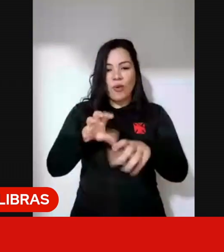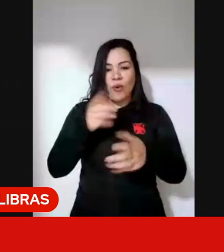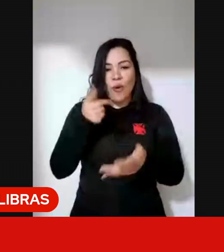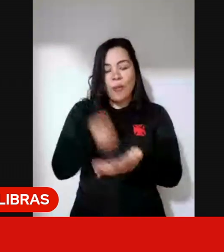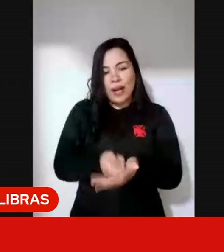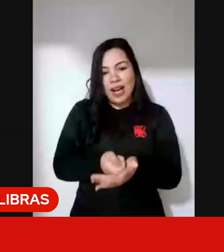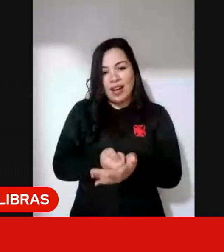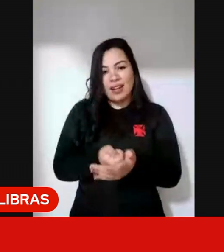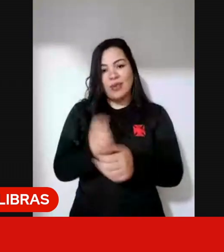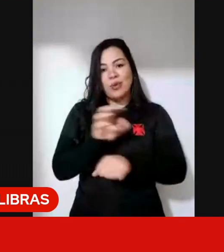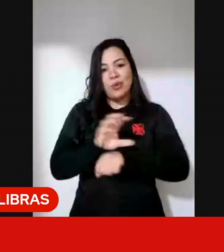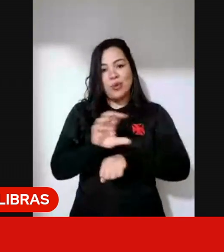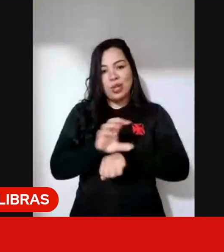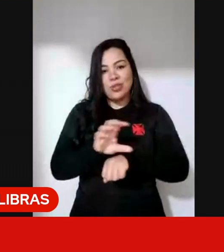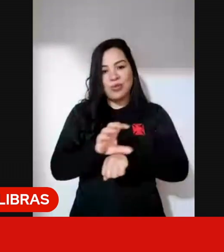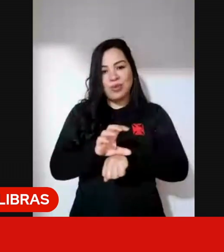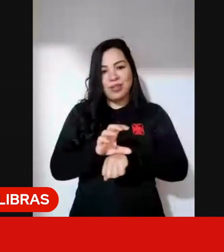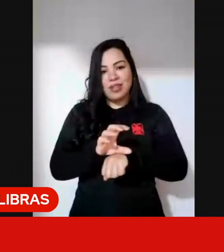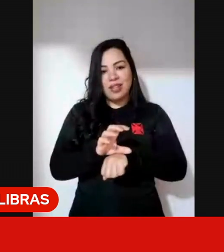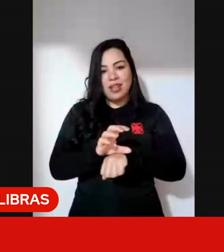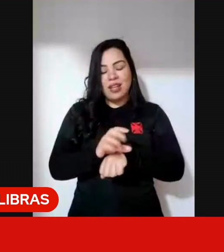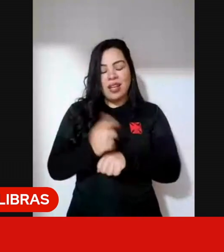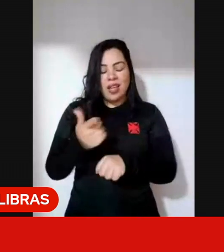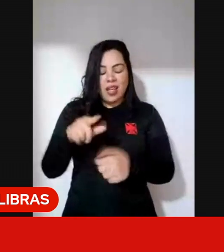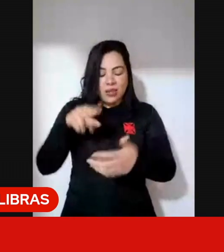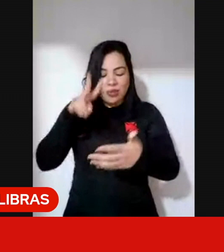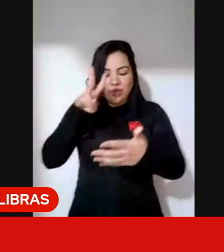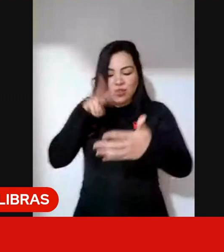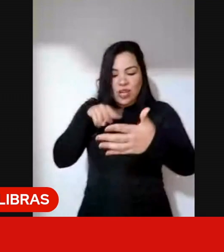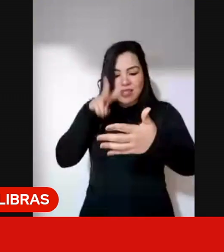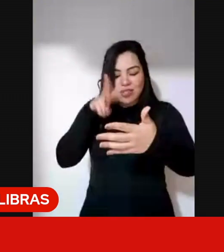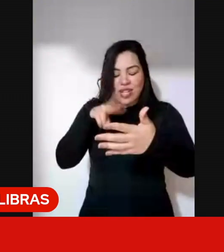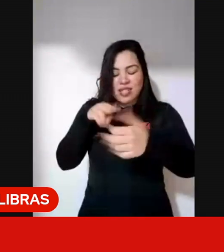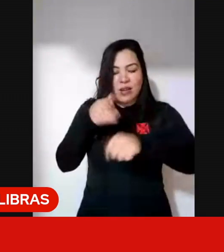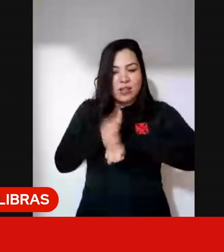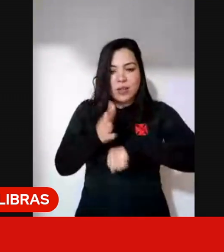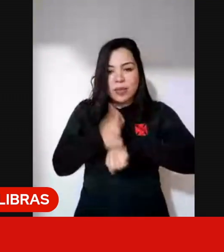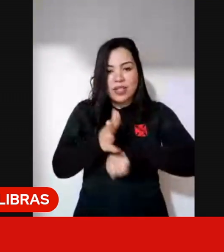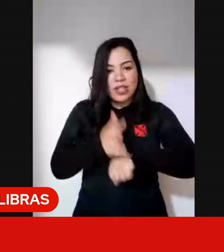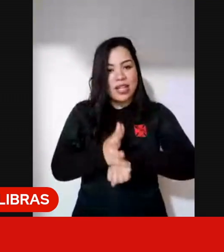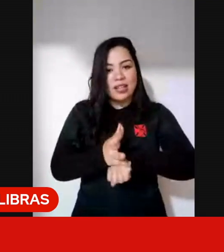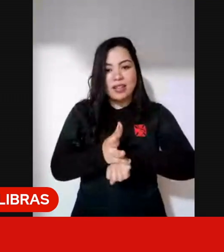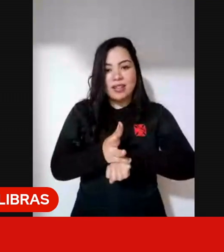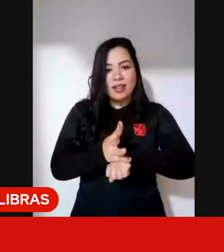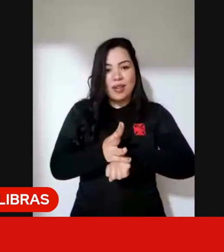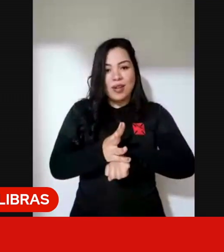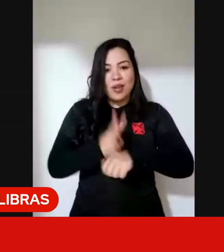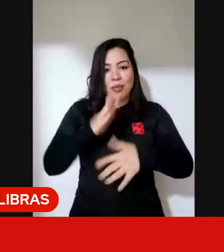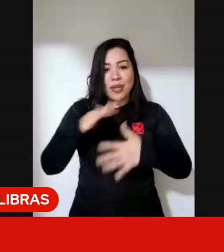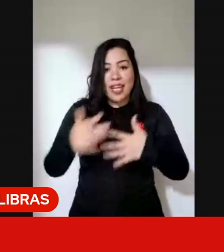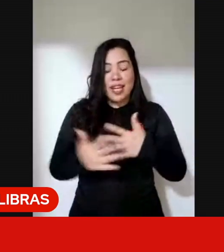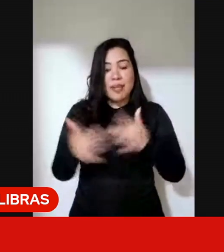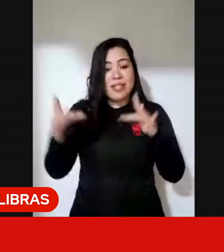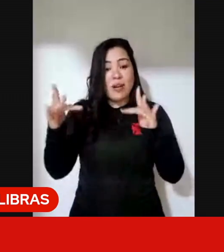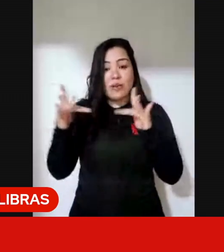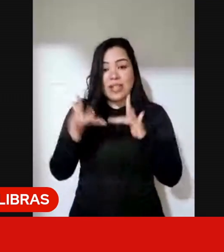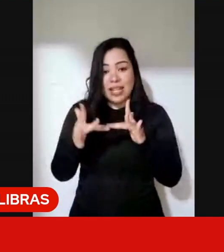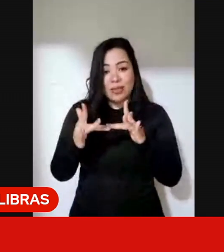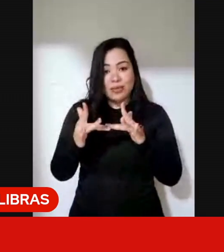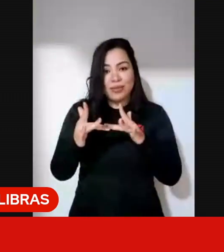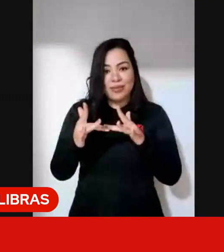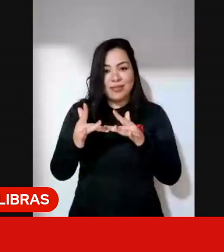você comprar o curso e só assistir às aulas e não praticar. Porque Libras